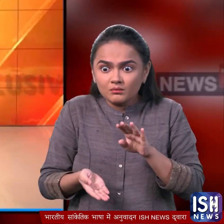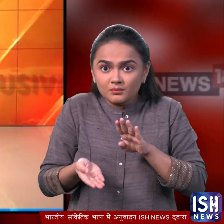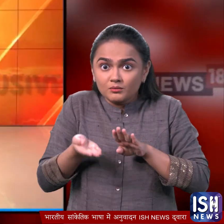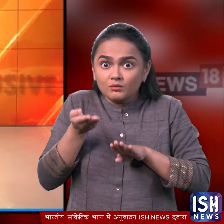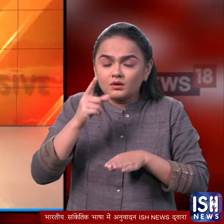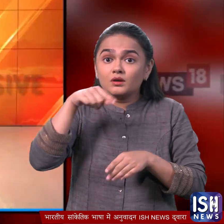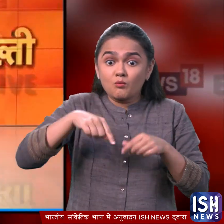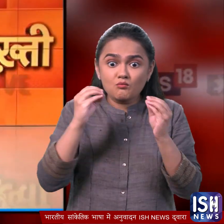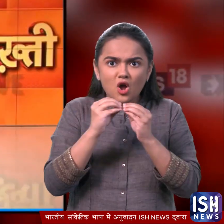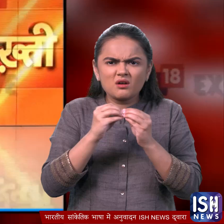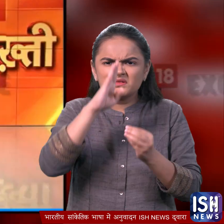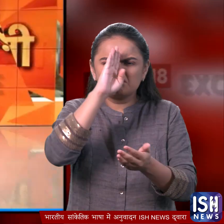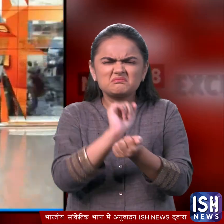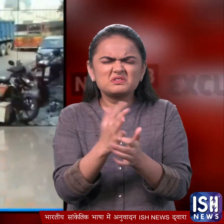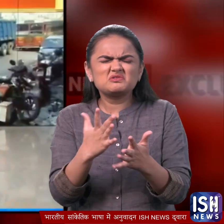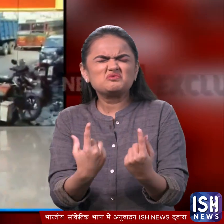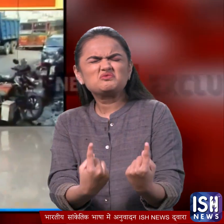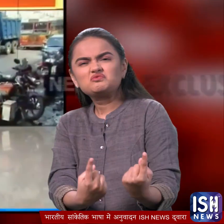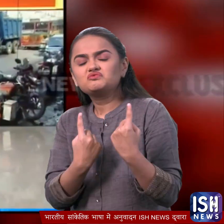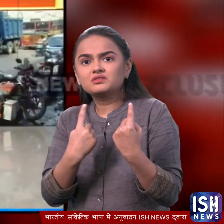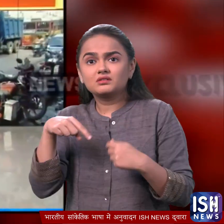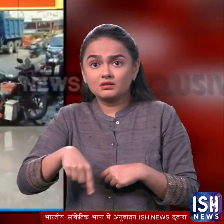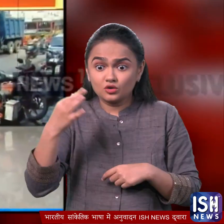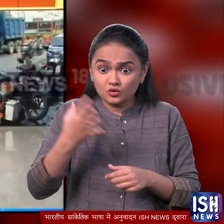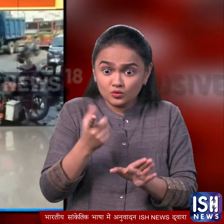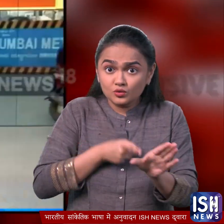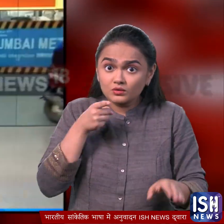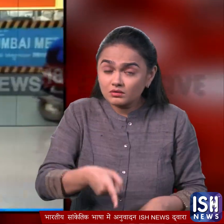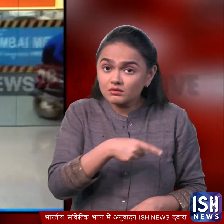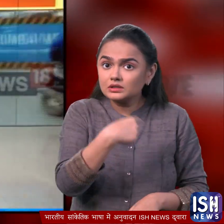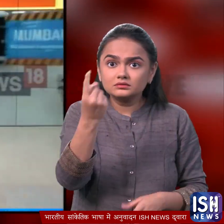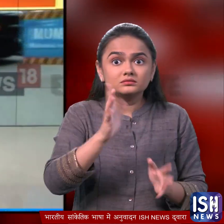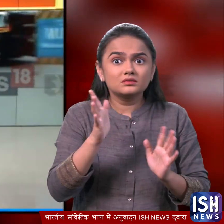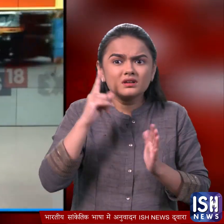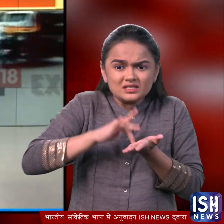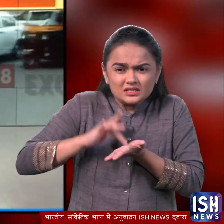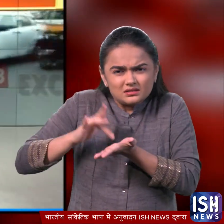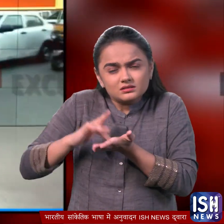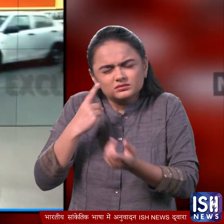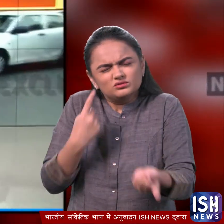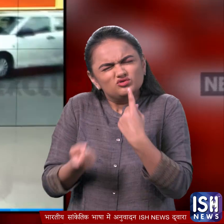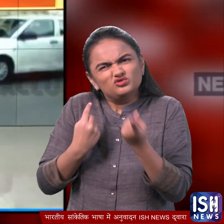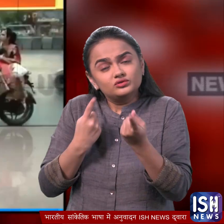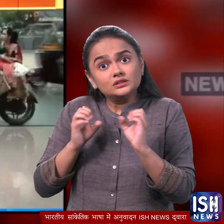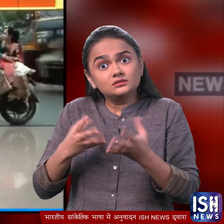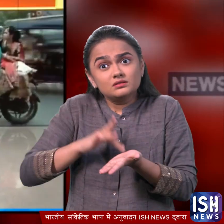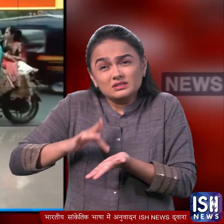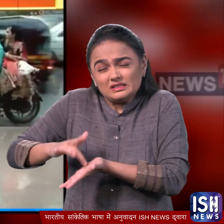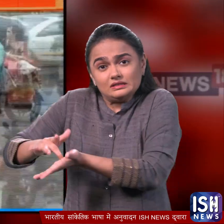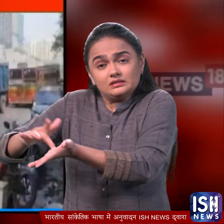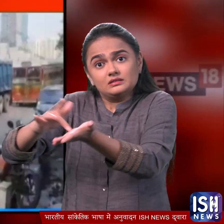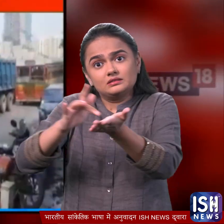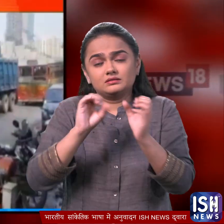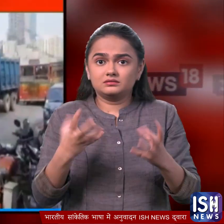से मुंबई में पुलिस ने सख्ती बढ़ा दी। वहां नए साल के मौके पर जुटने वाली भीड़ को ध्यान में रखकर कई इलाकों में चेकिंग अभियान शुरू कर दिया